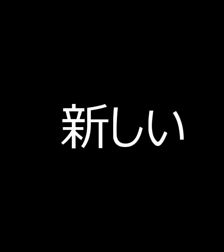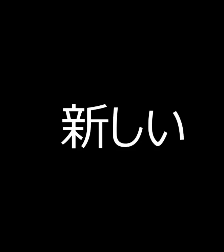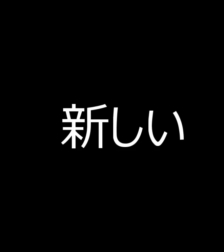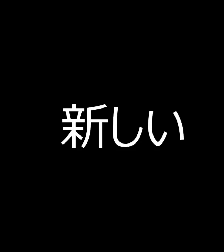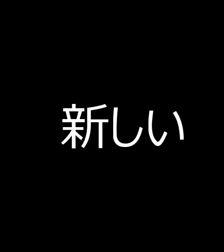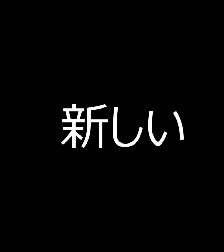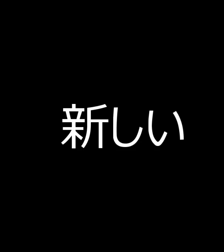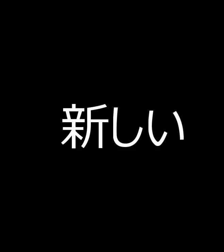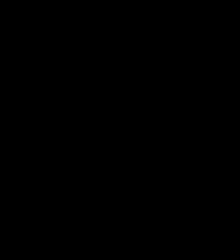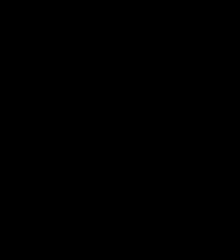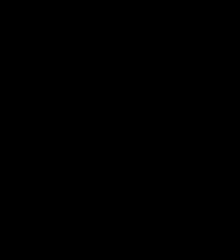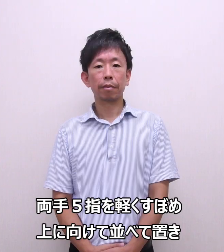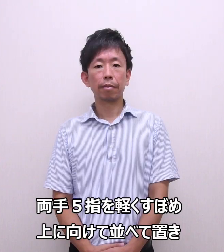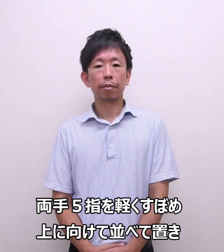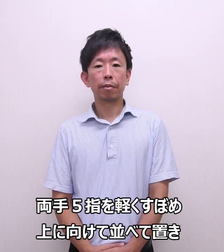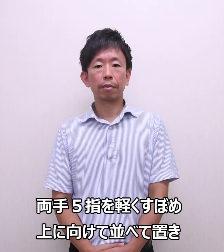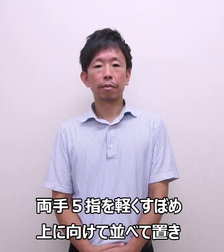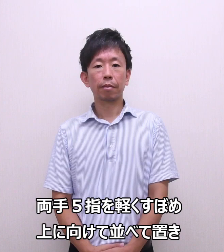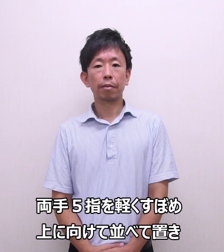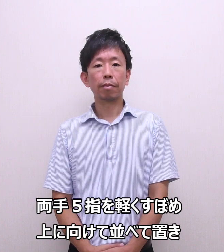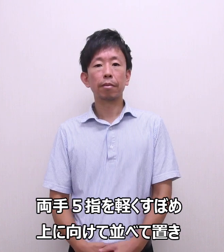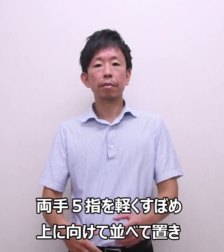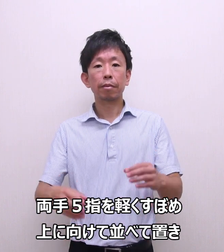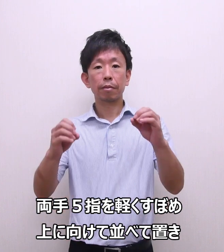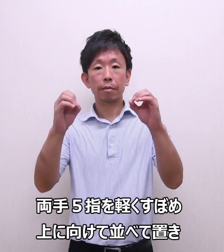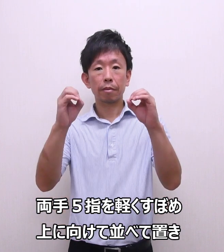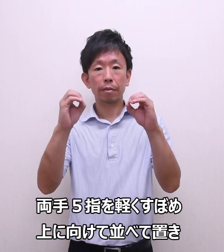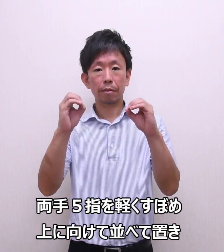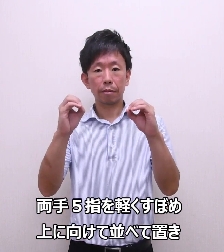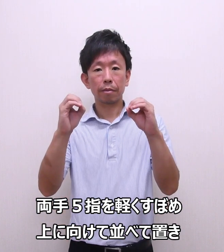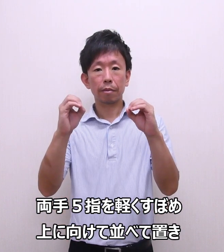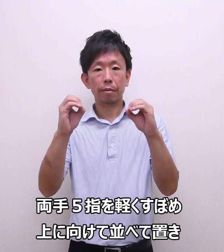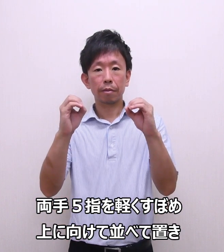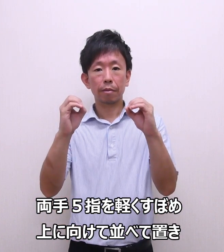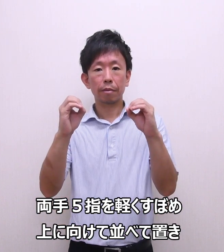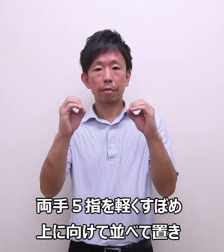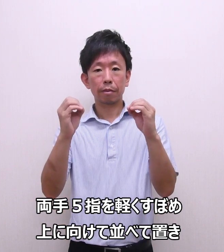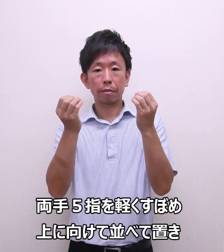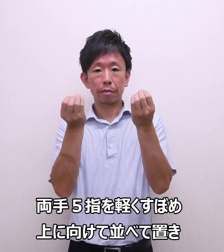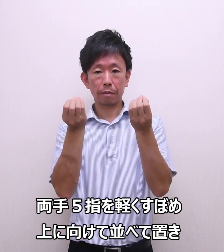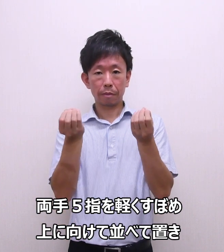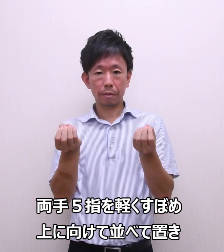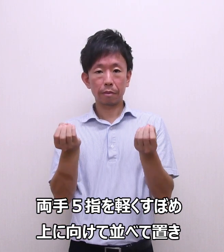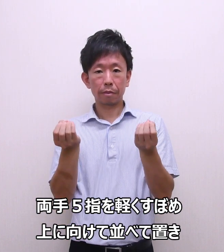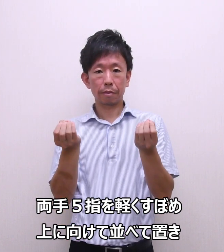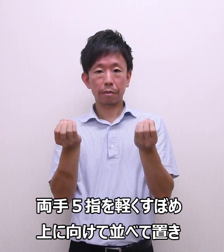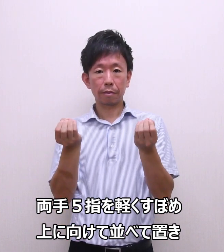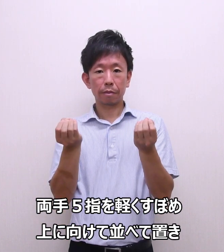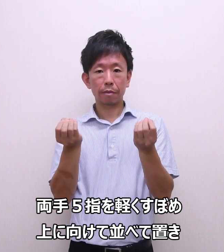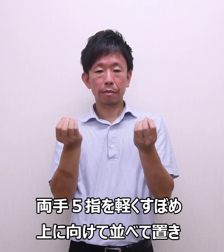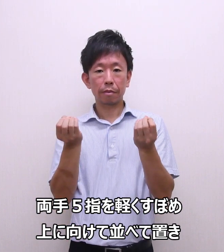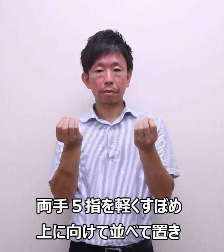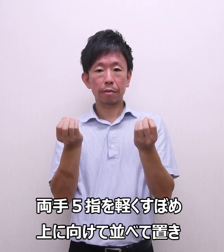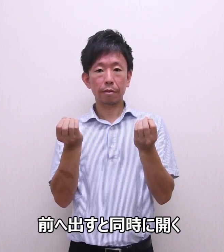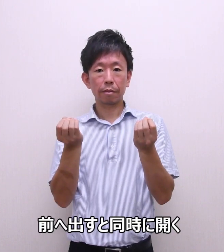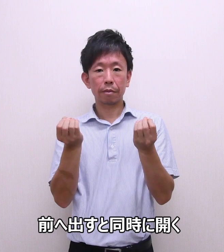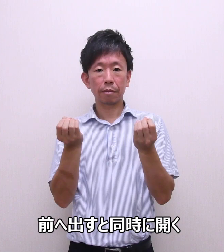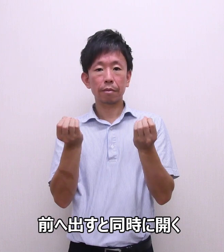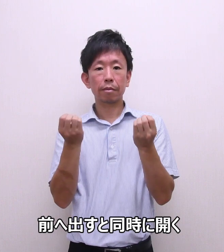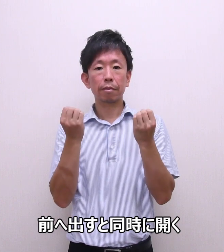新しい。両手五指を軽くすぼめ、上に向けて並べておき、前へ出すと同